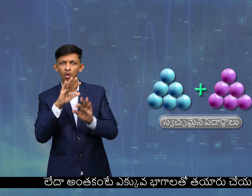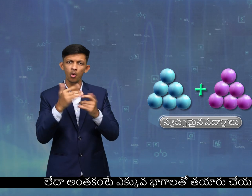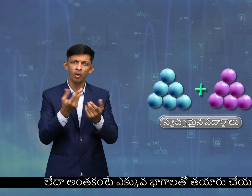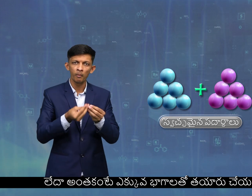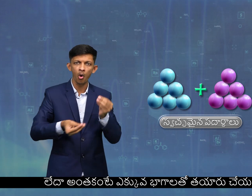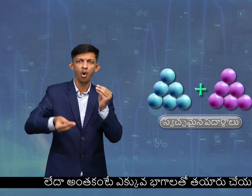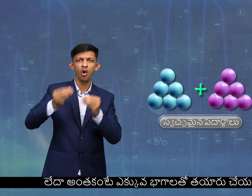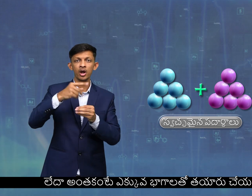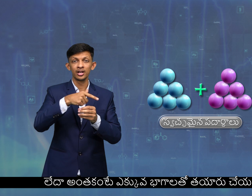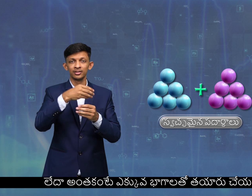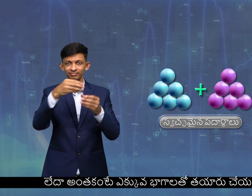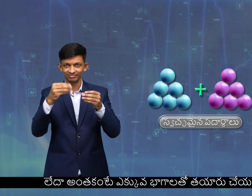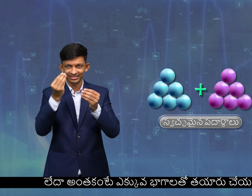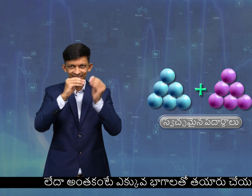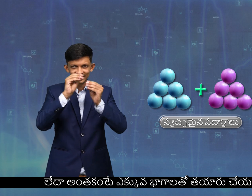చేయబడుతుంది.